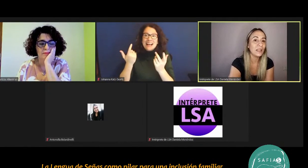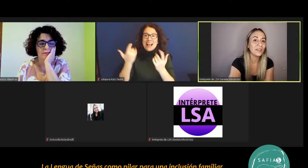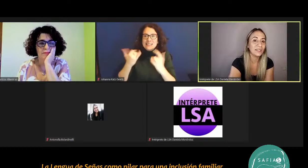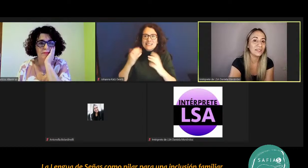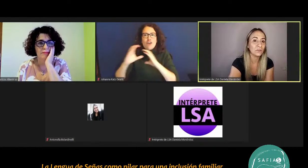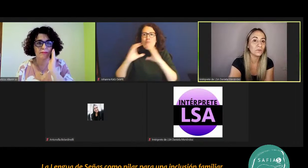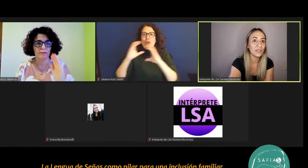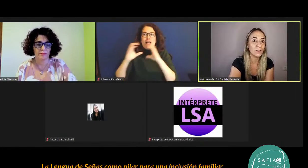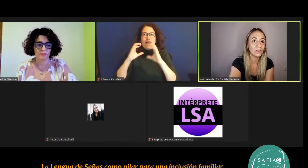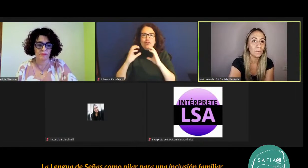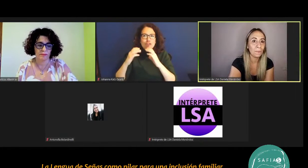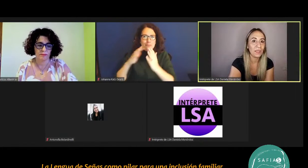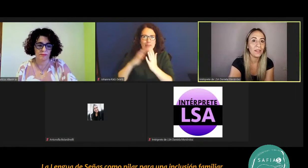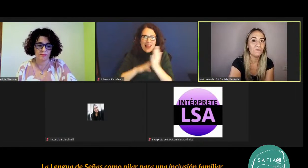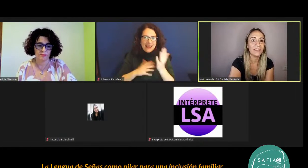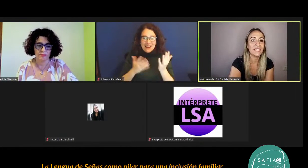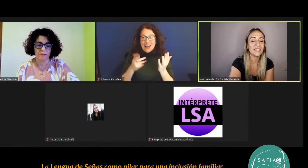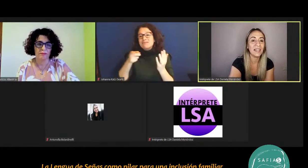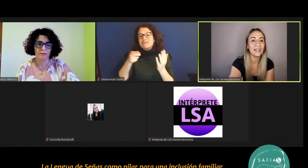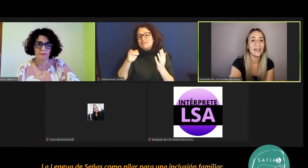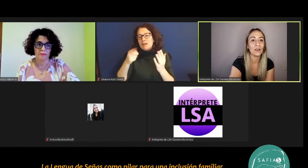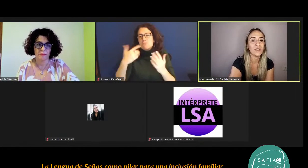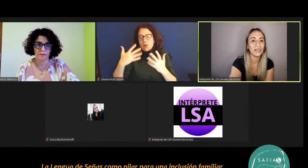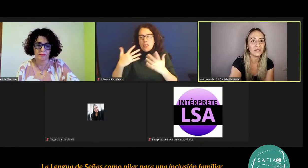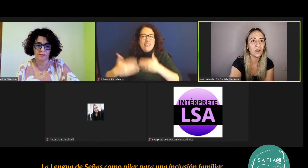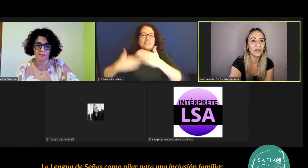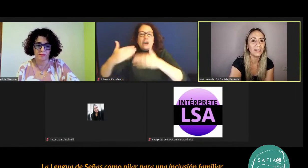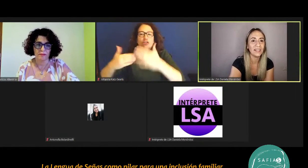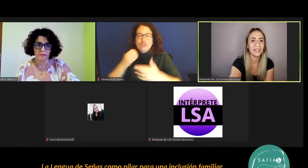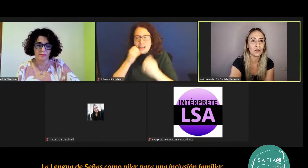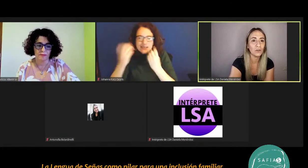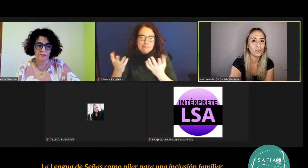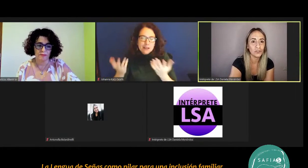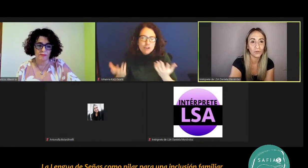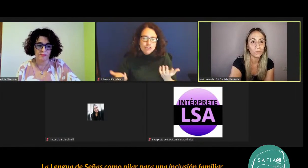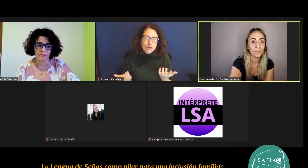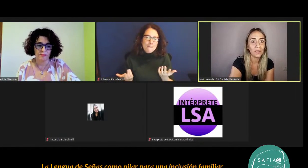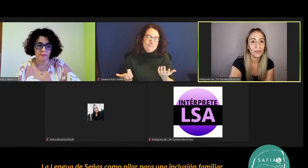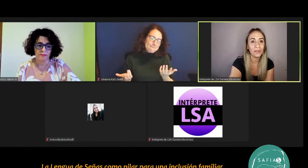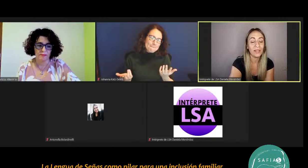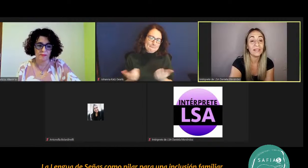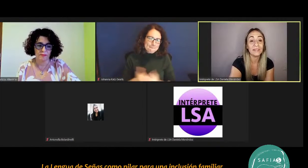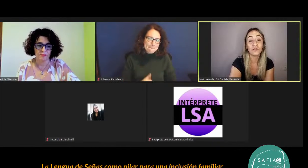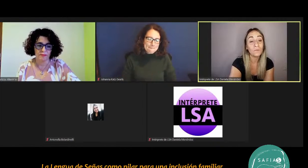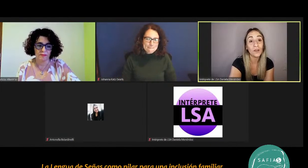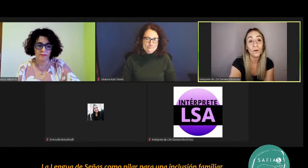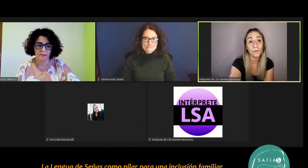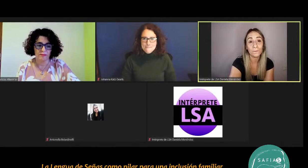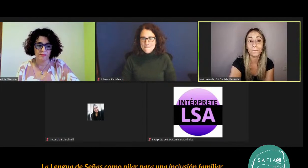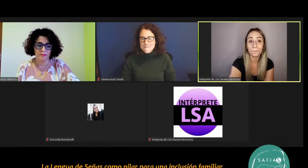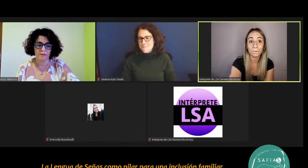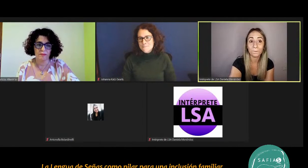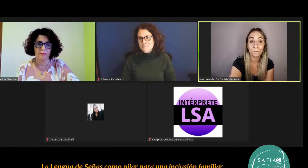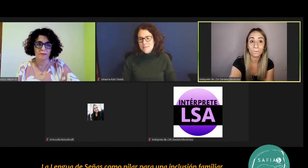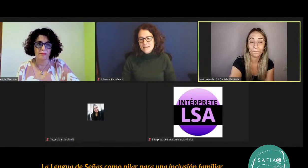transmiten la lengua de señas a sus hijos y les facilita la comunicación, el desarrollo, y el desarrollo es